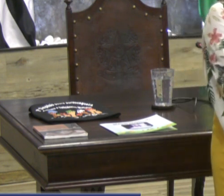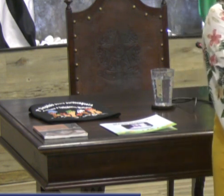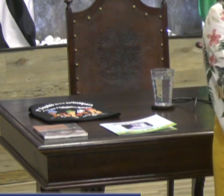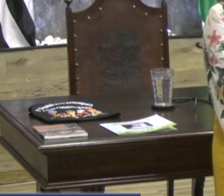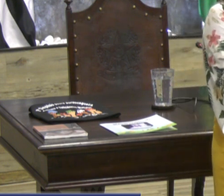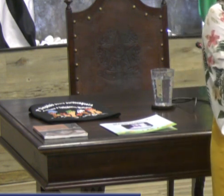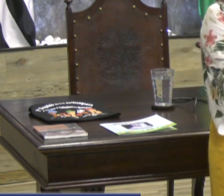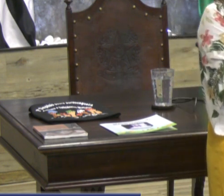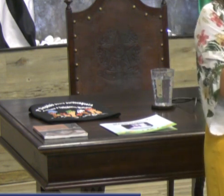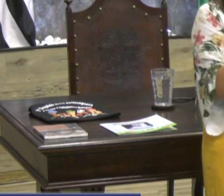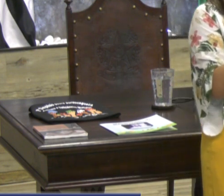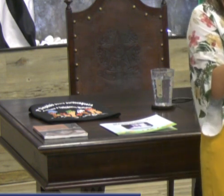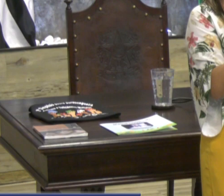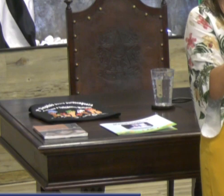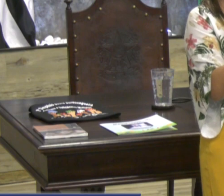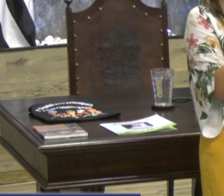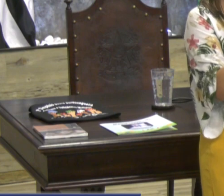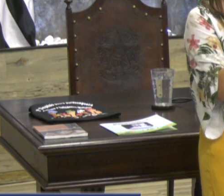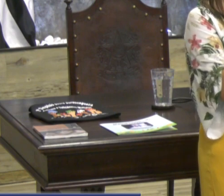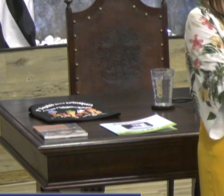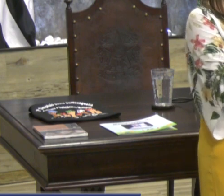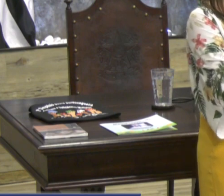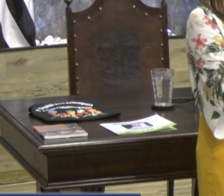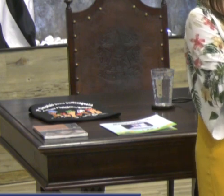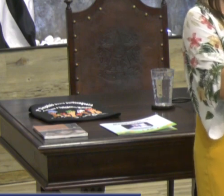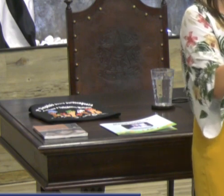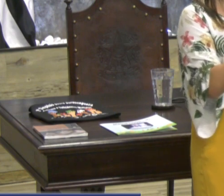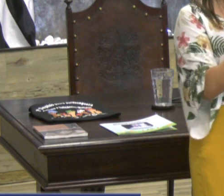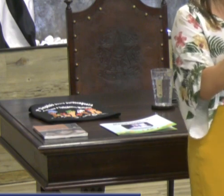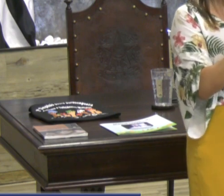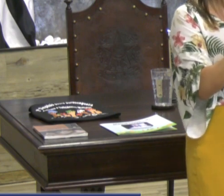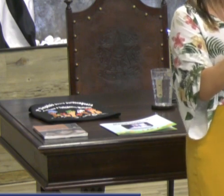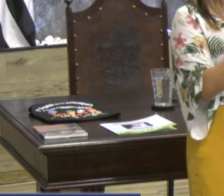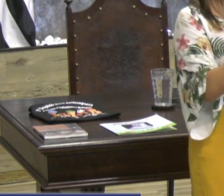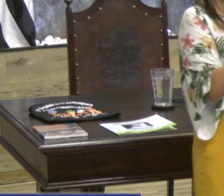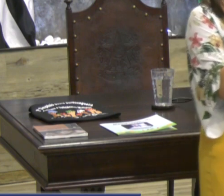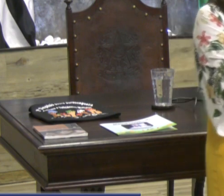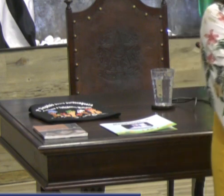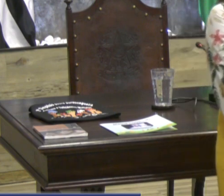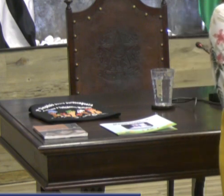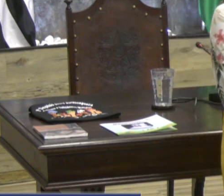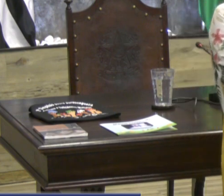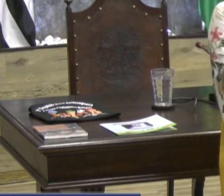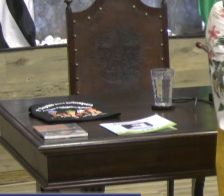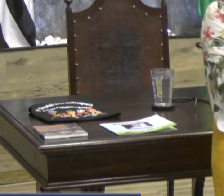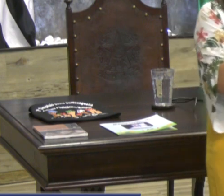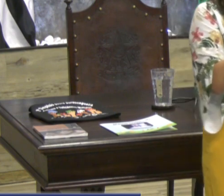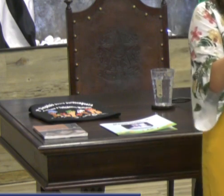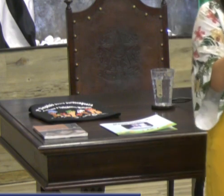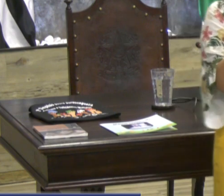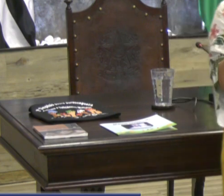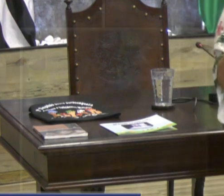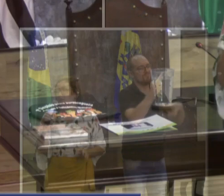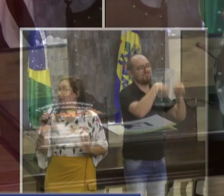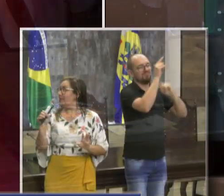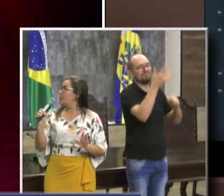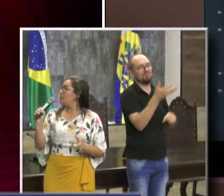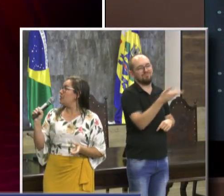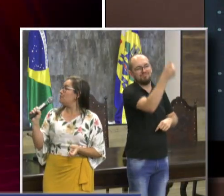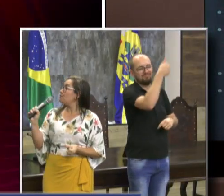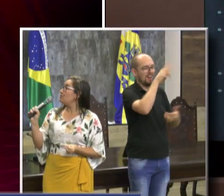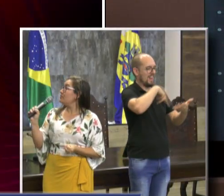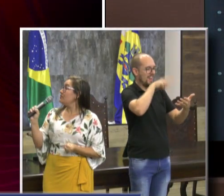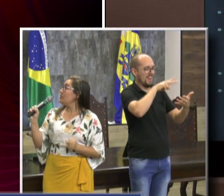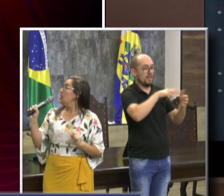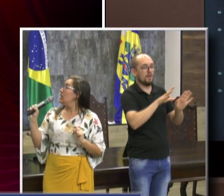sei, alfabetizadores, a gente quer assim, em junho já está todo mundo, né? Lendo, né? Já depois só adquirir a fluência, mas